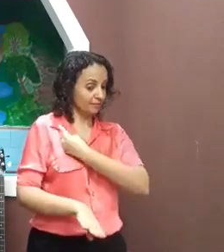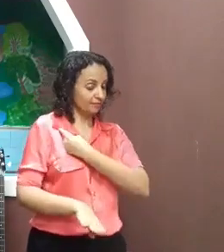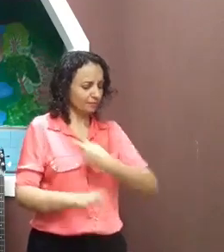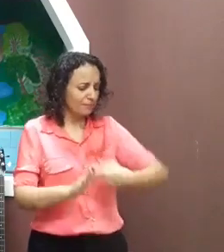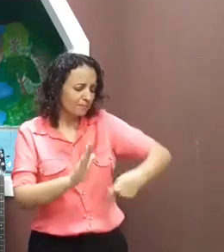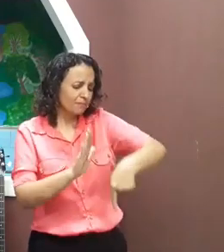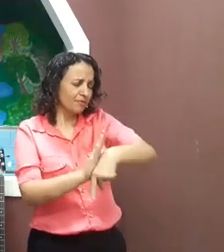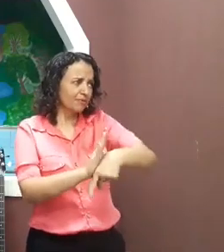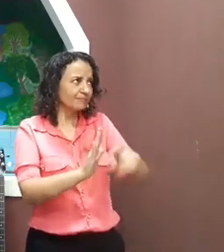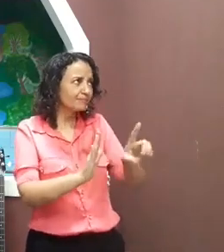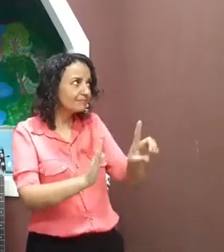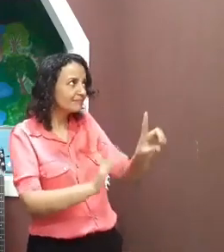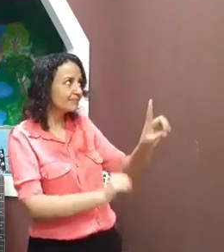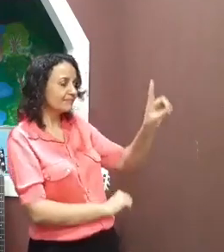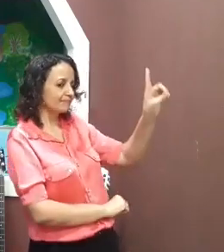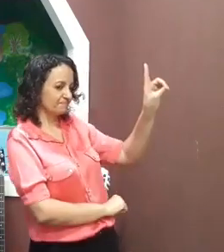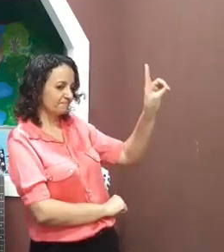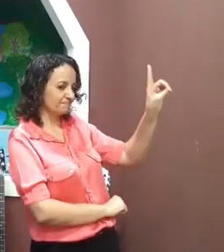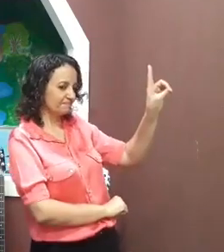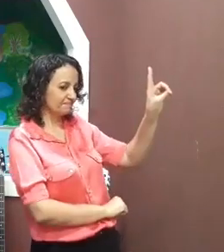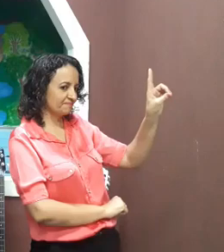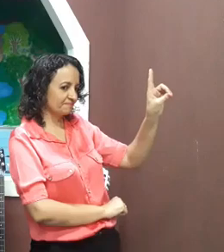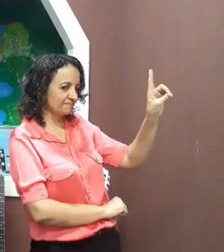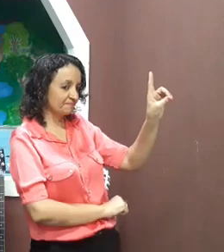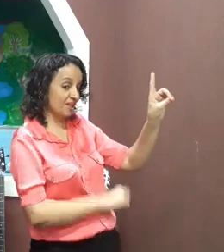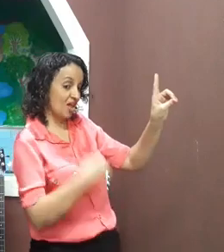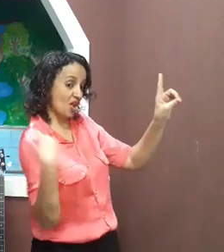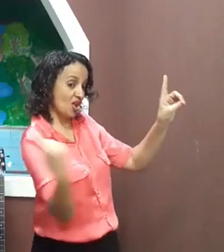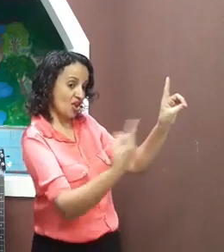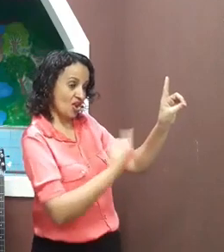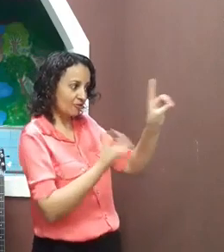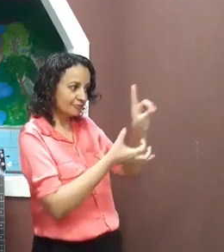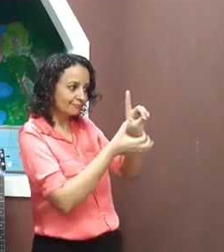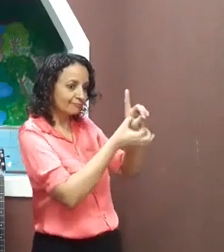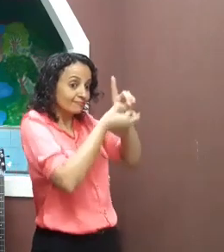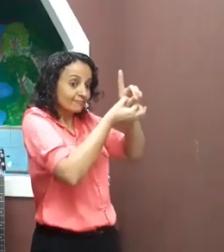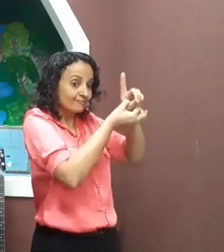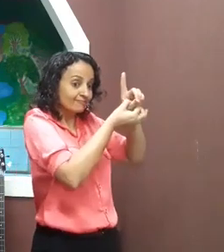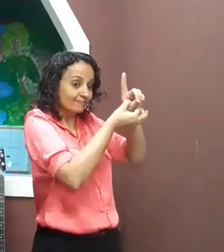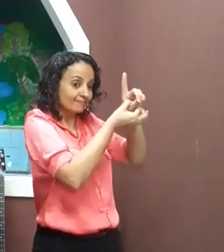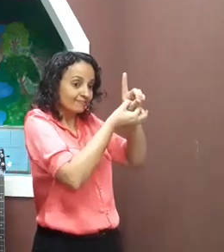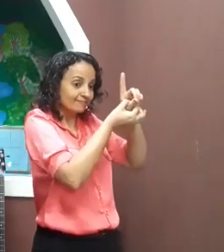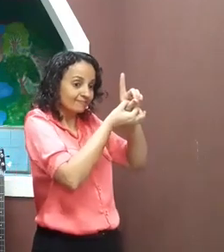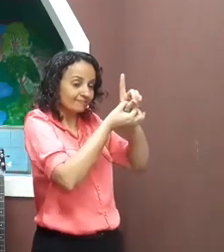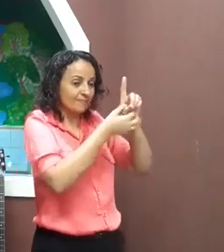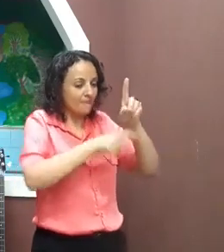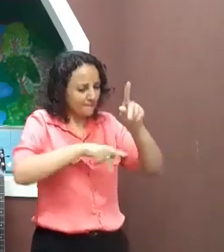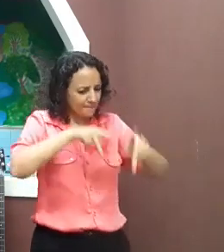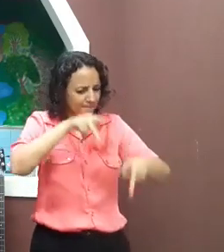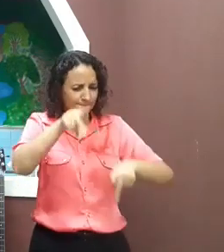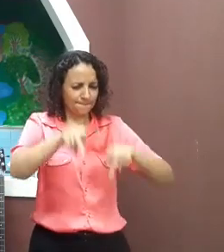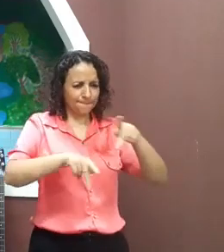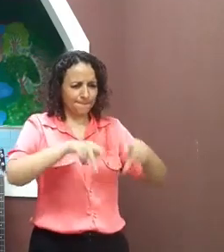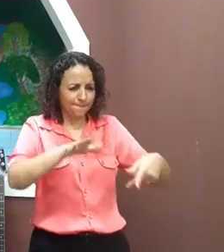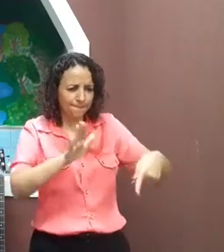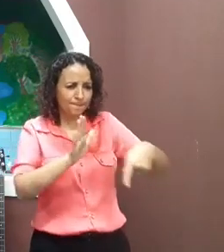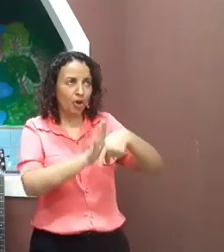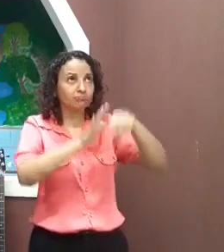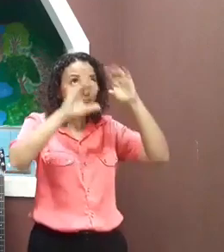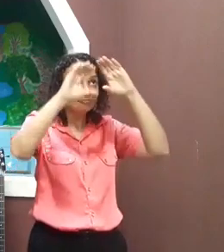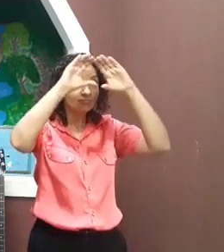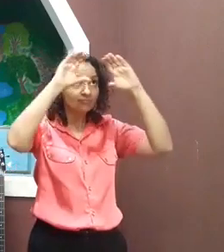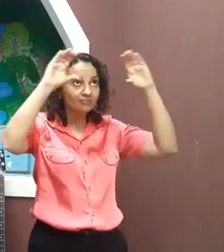ou seja, da pátria celestial. E nós precisamos entender que nessa pátria